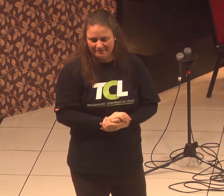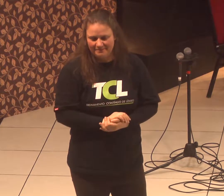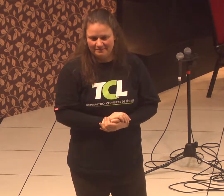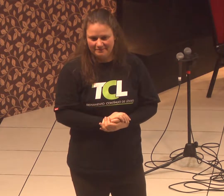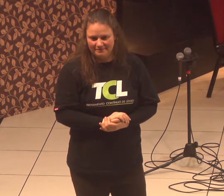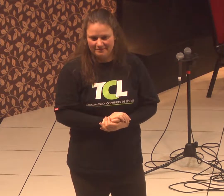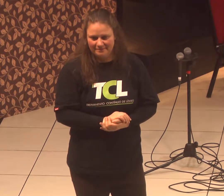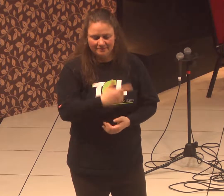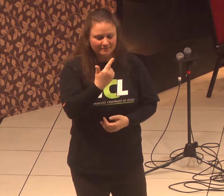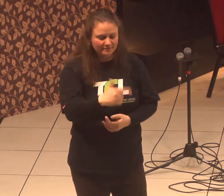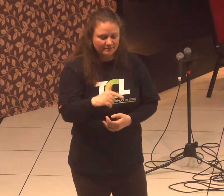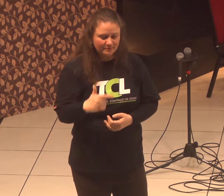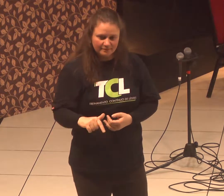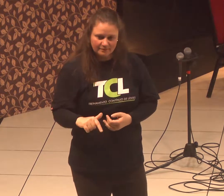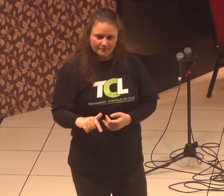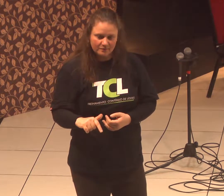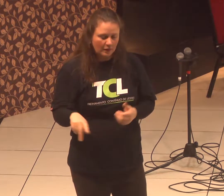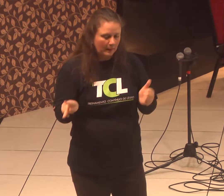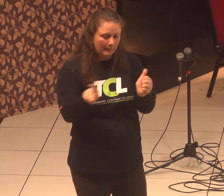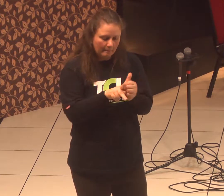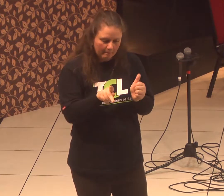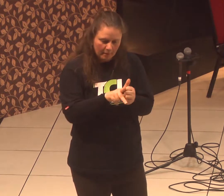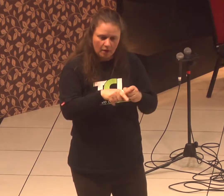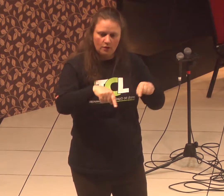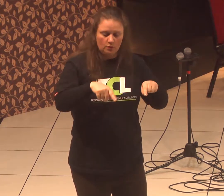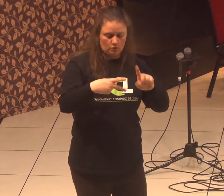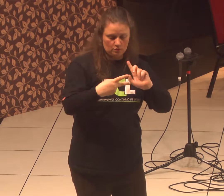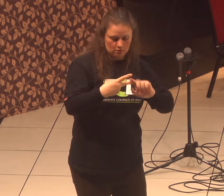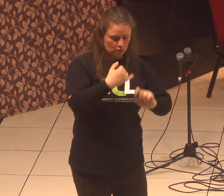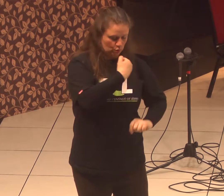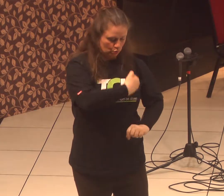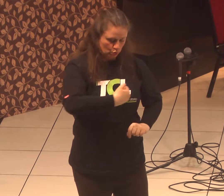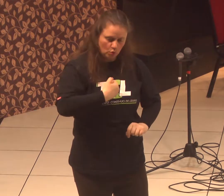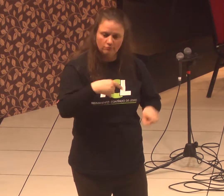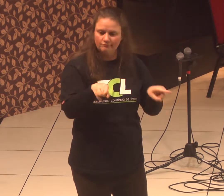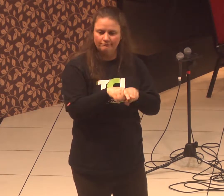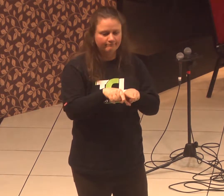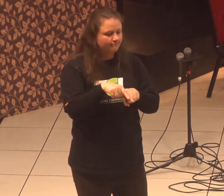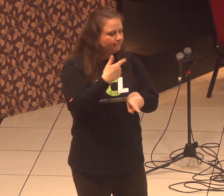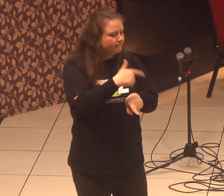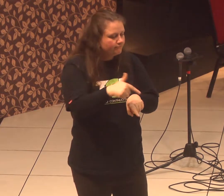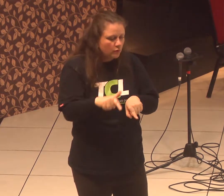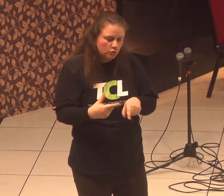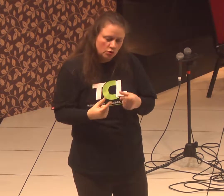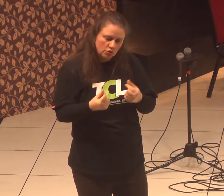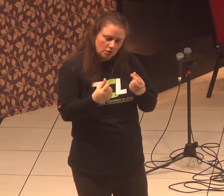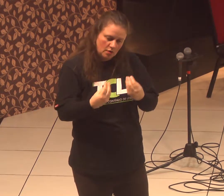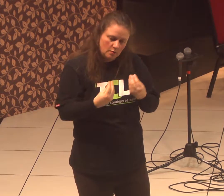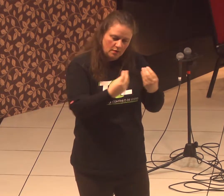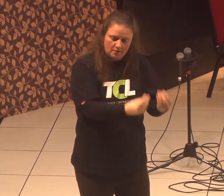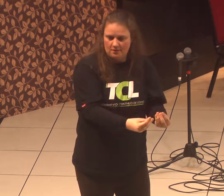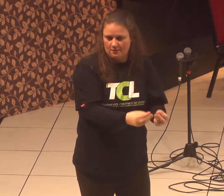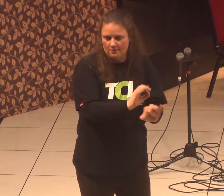Não tinham, Pedro e João não tinham o que o homem pediu. Pediu, essa palavra